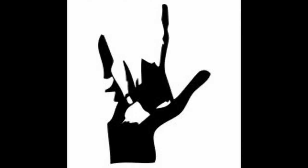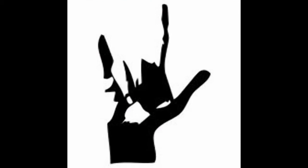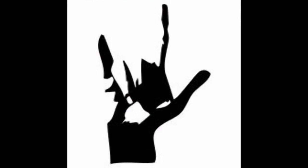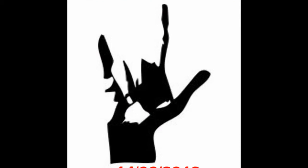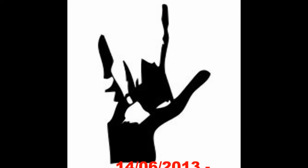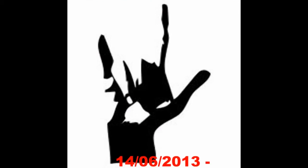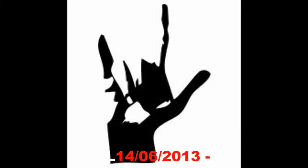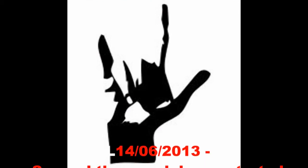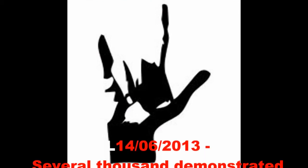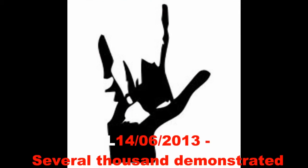Musik